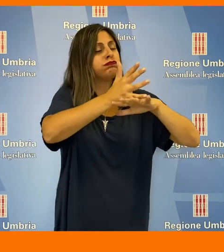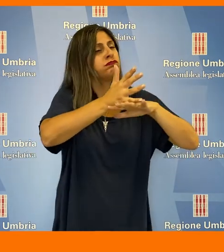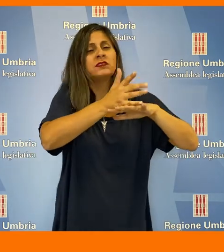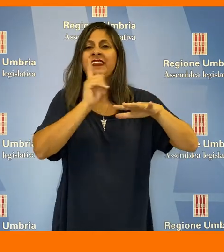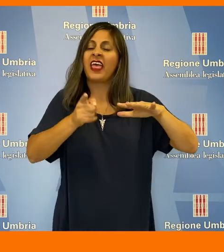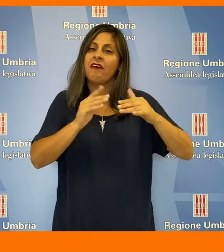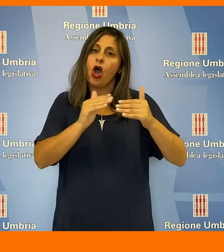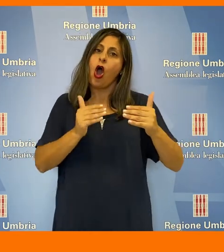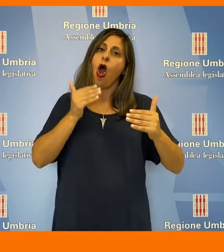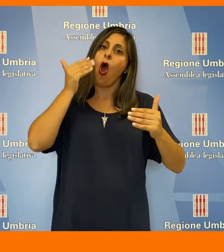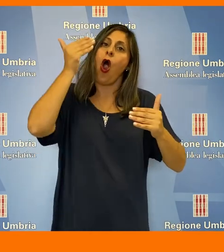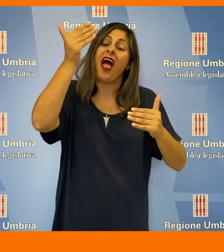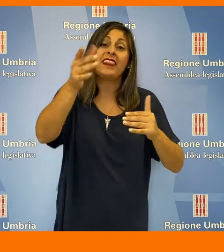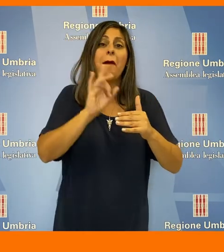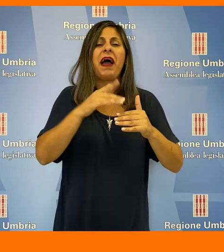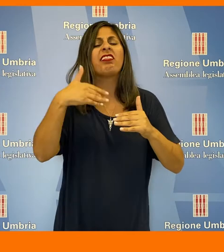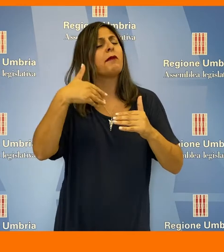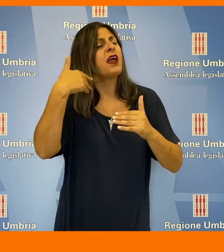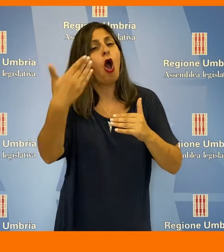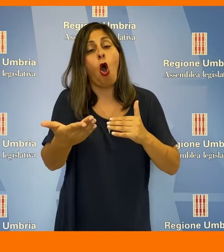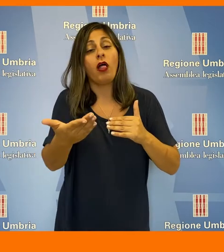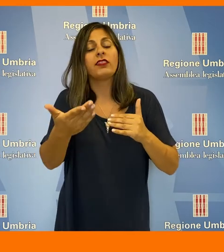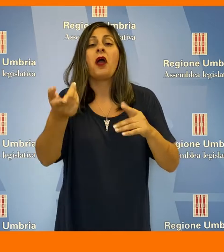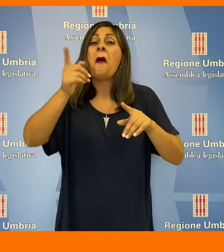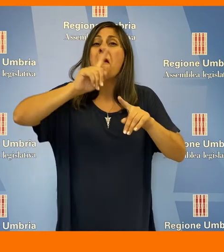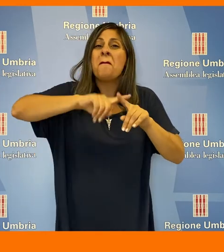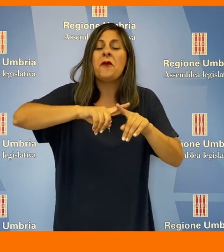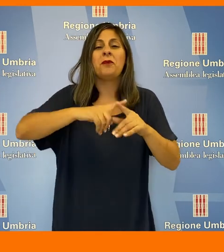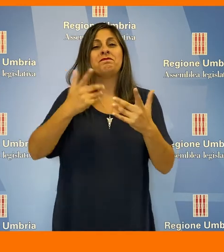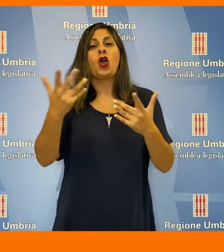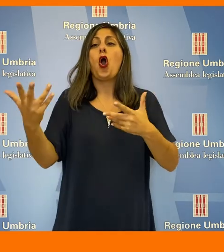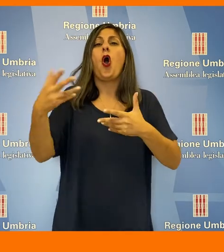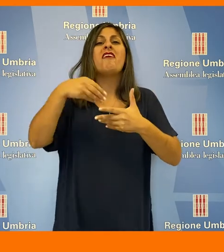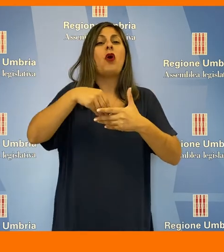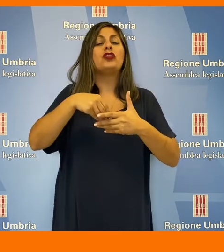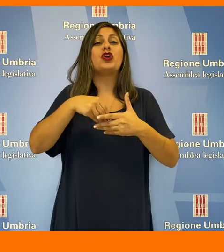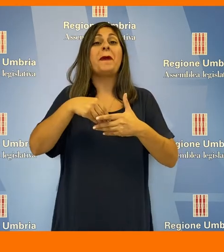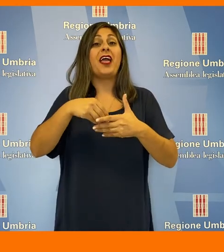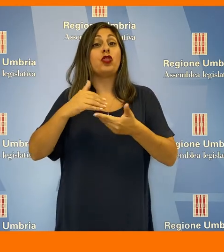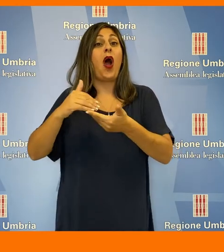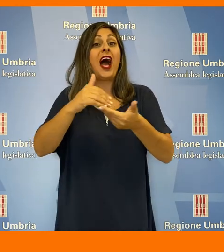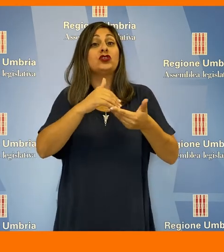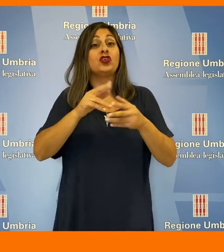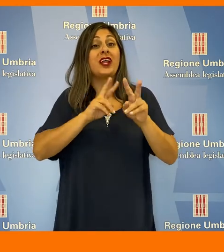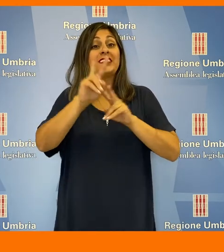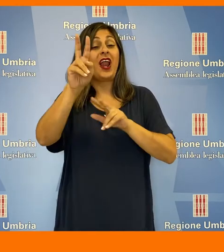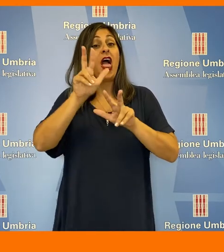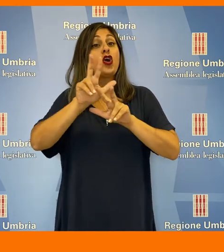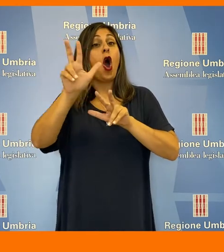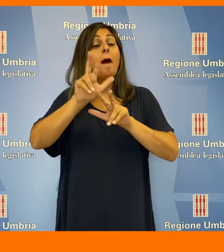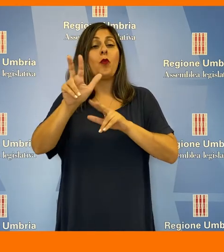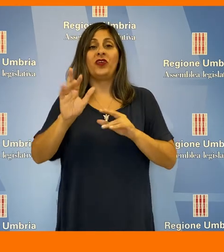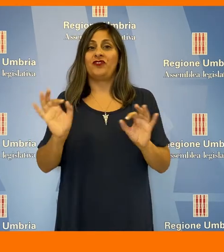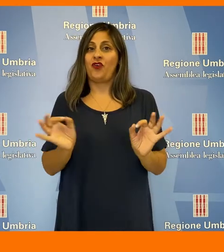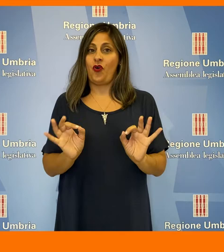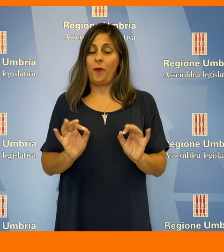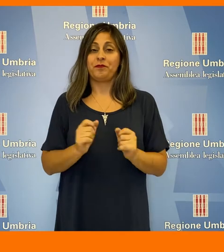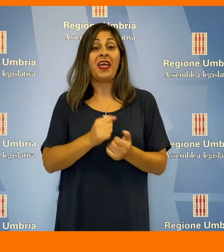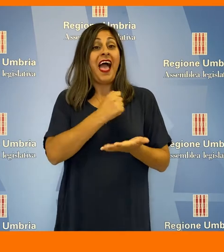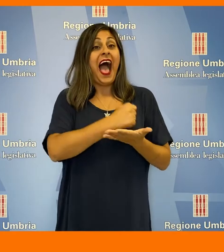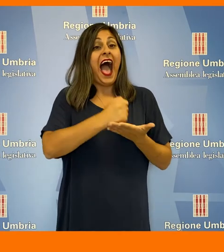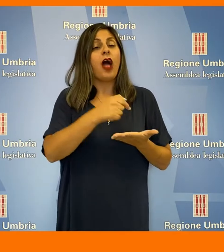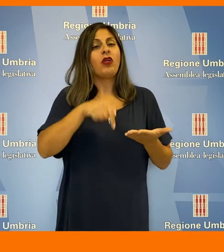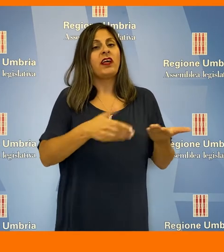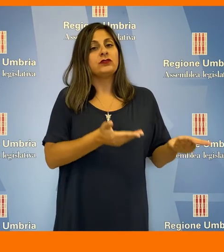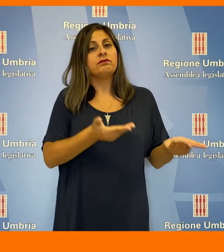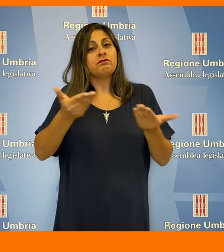emergenziale creata dalla pandemia, e non c'è stato un adeguato coinvolgimento dell'Associazione Nazionale dei Comuni. L'atto passa ora al